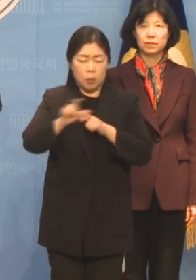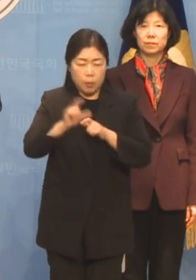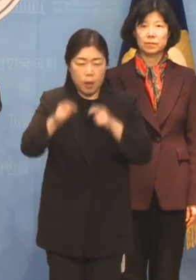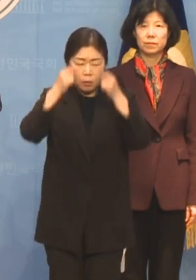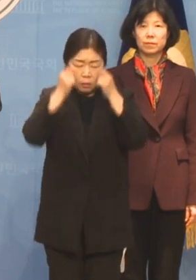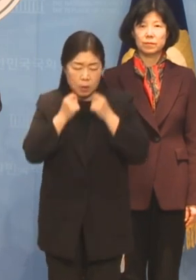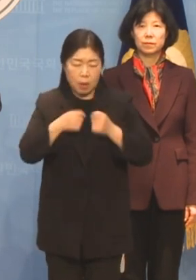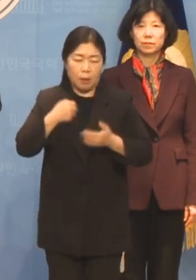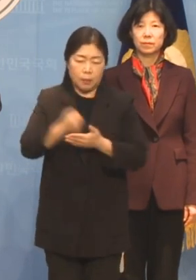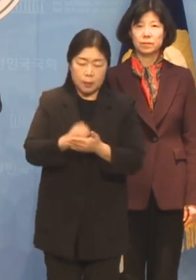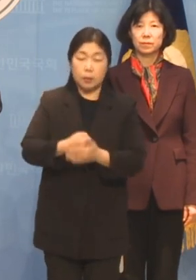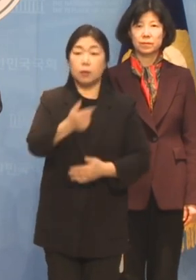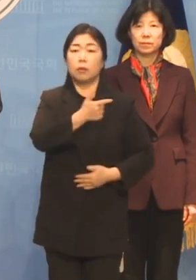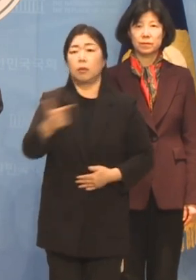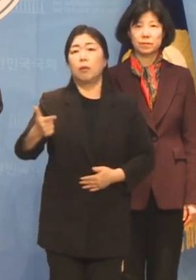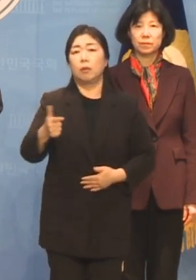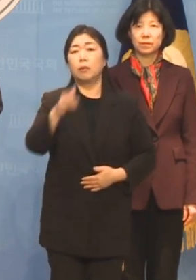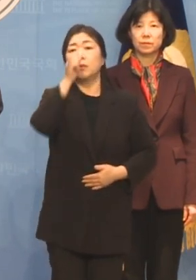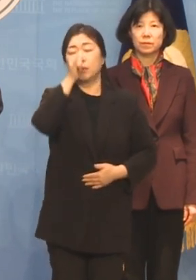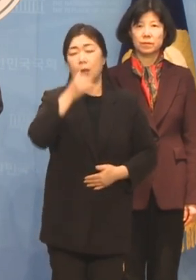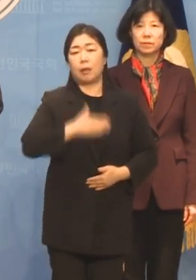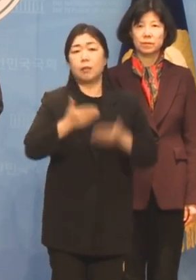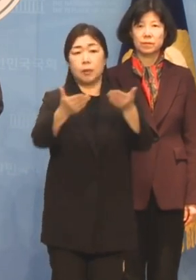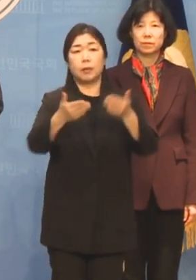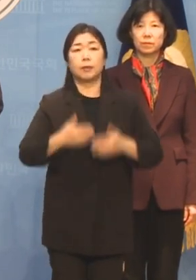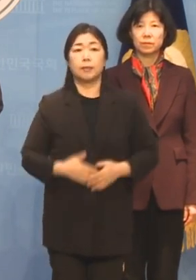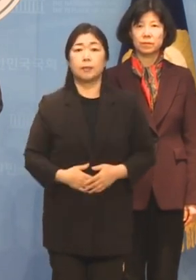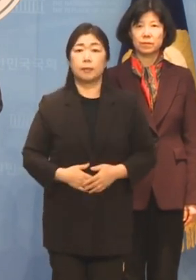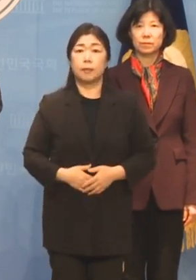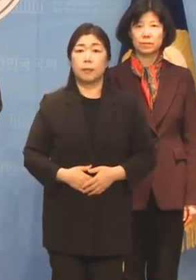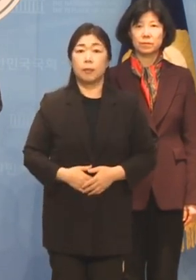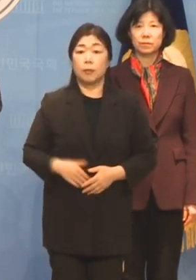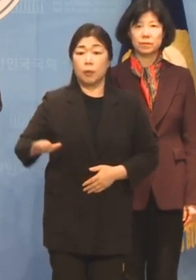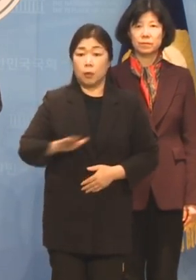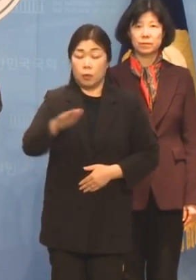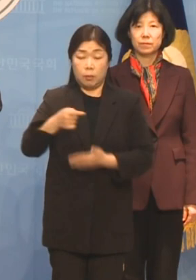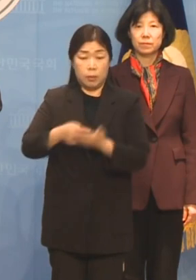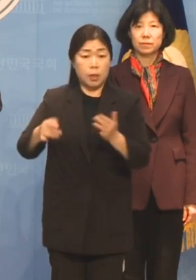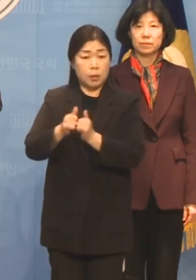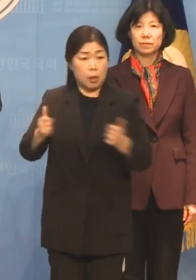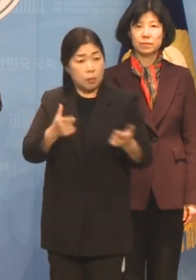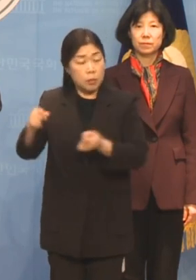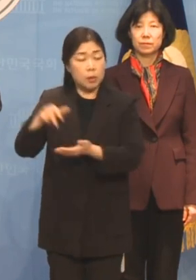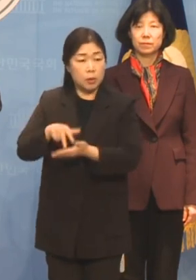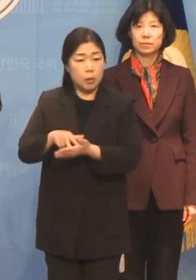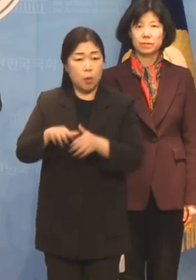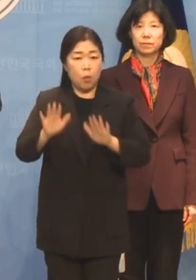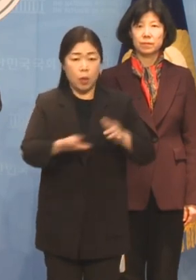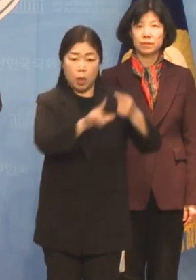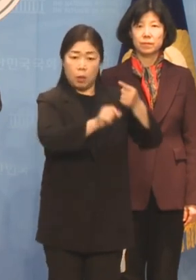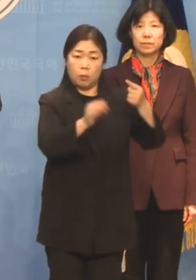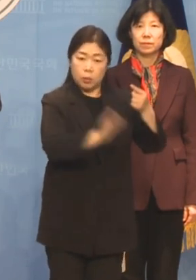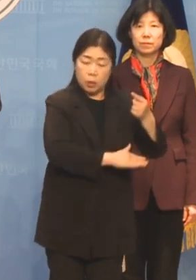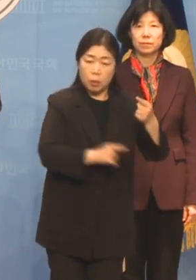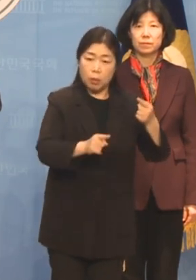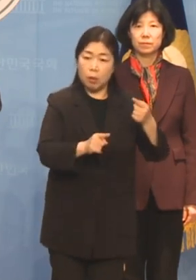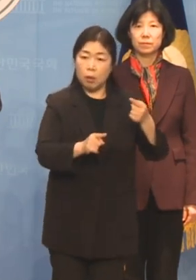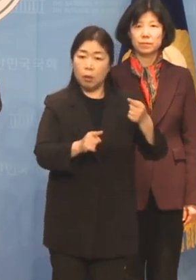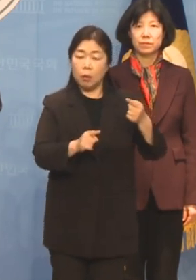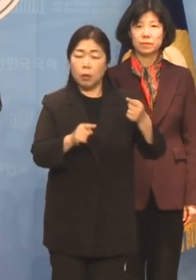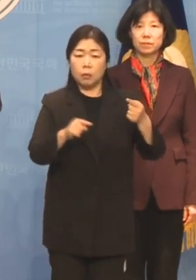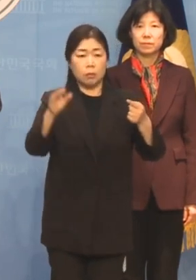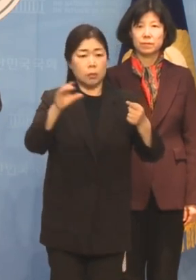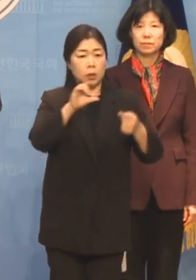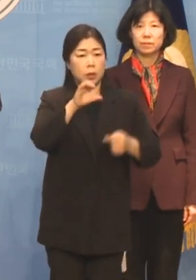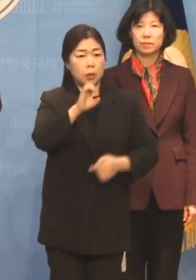그리고 안타까움이 있었음을 알려드립니다. 저희 피해자 일동은 금년 1월부터 도래하고 있는